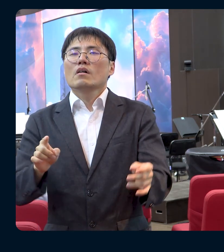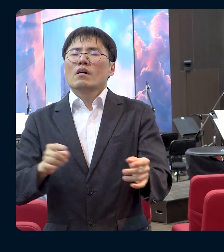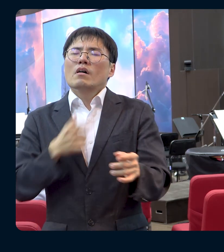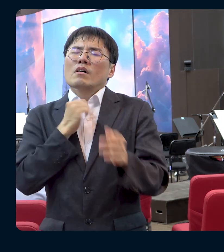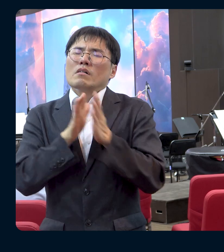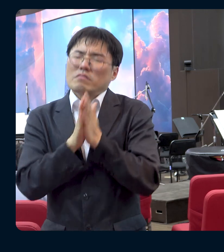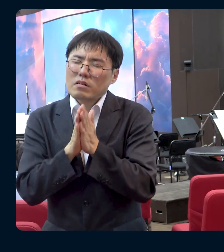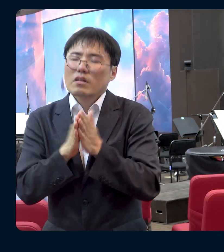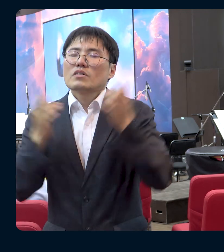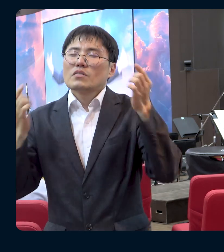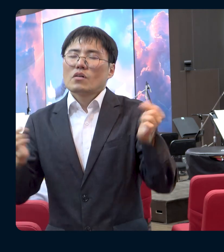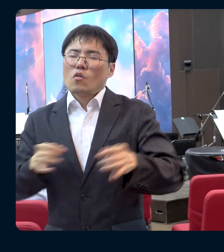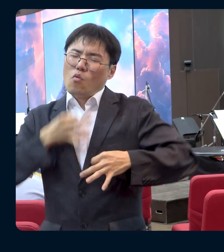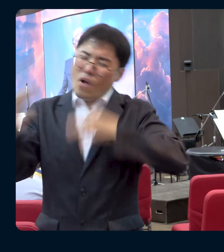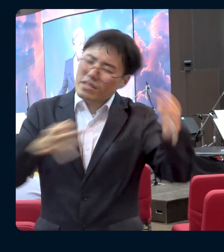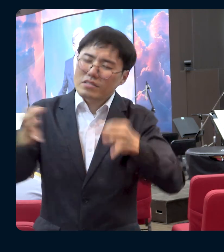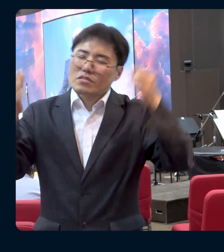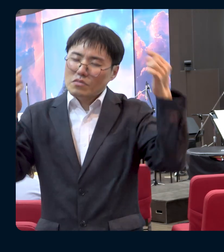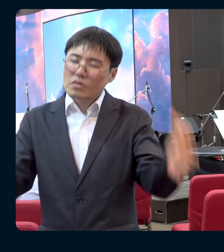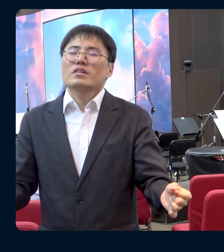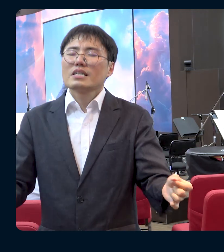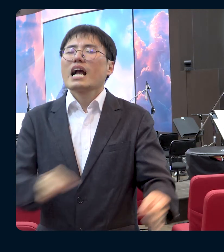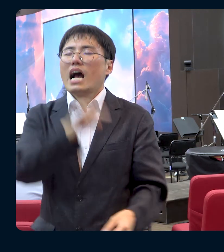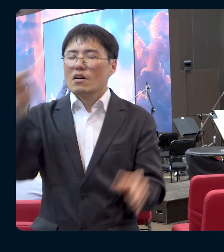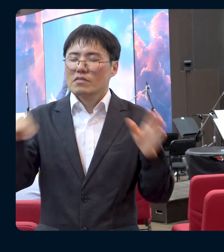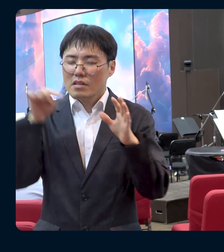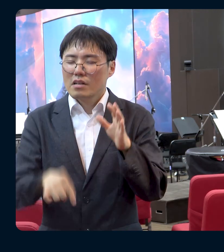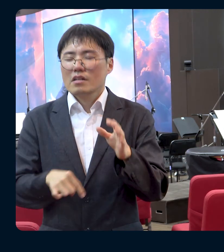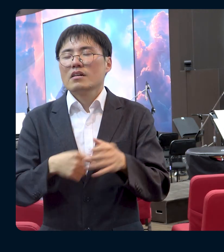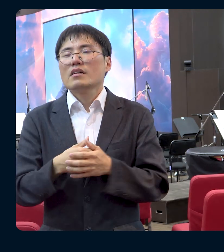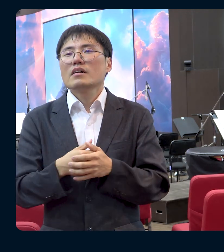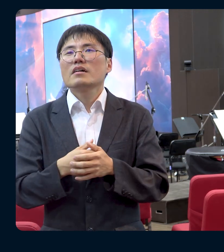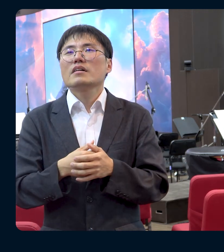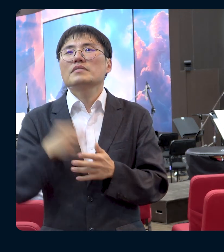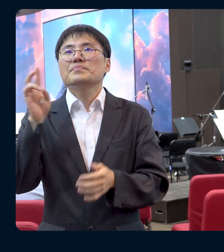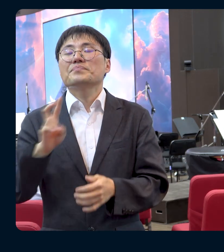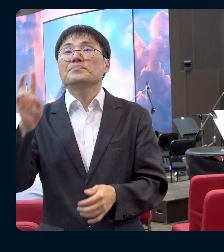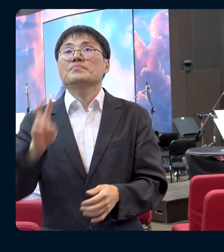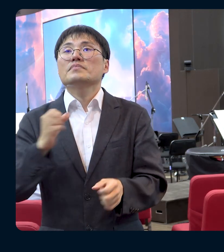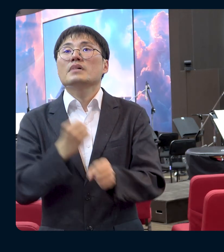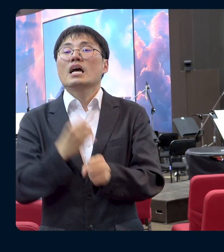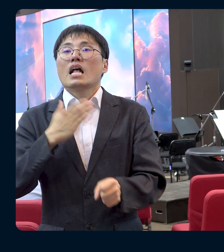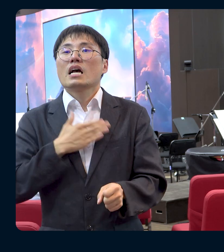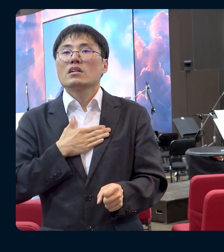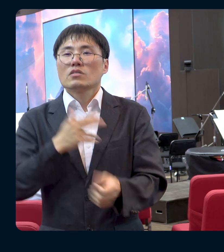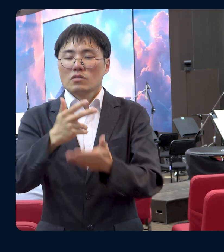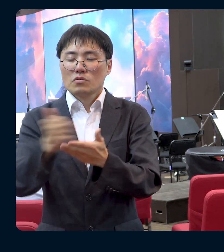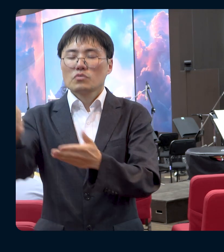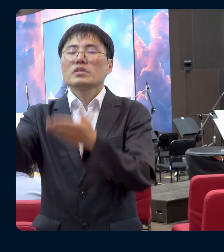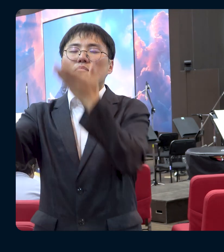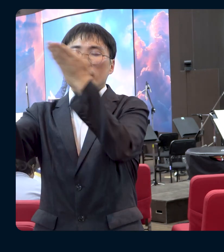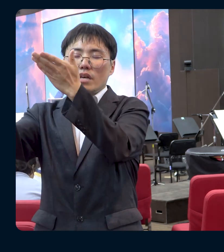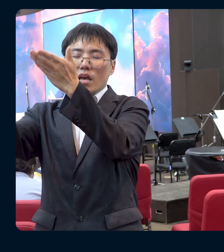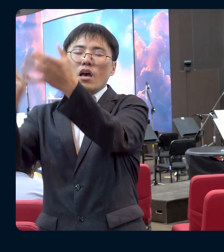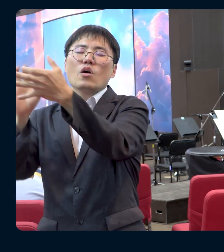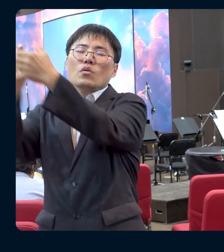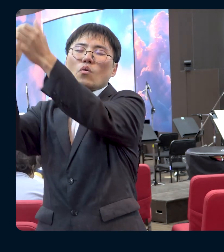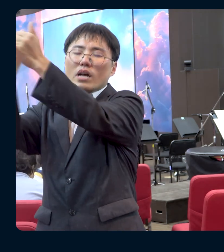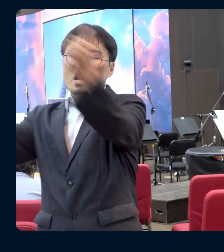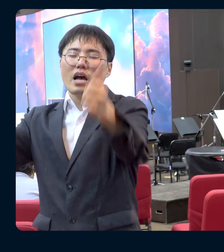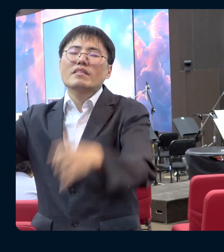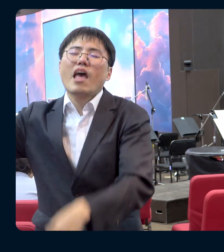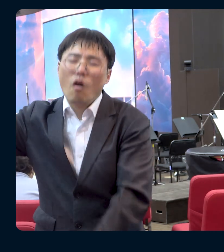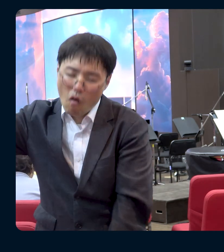정말 서원하듯이 외치듯이 후렴 가운데 하고 있는 말이 뭡니까? 나는